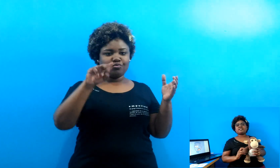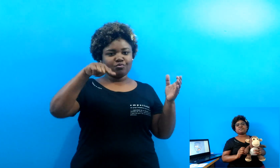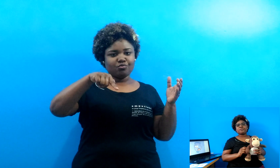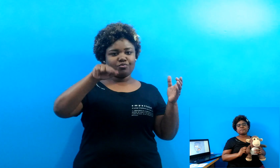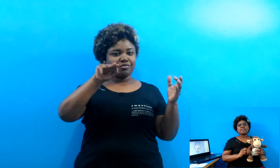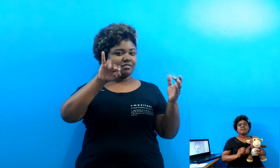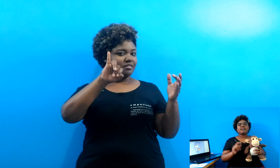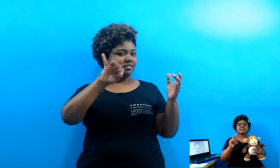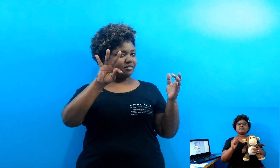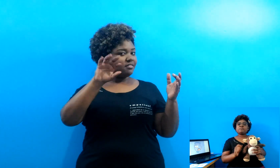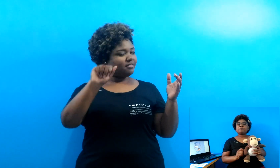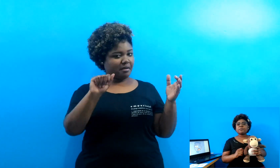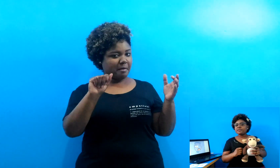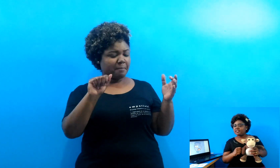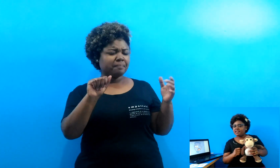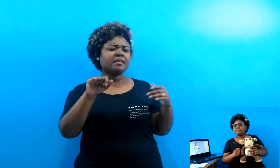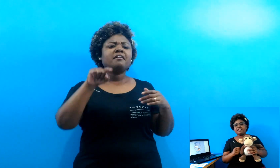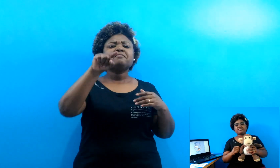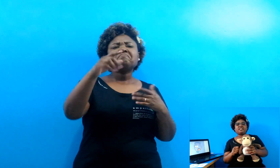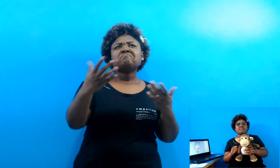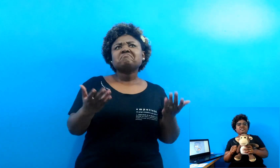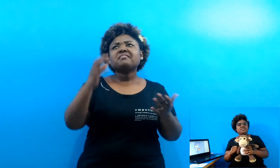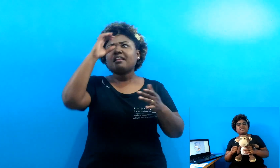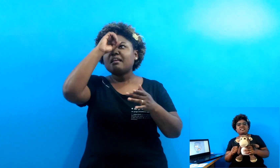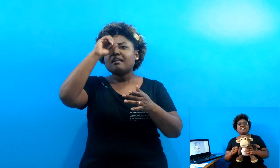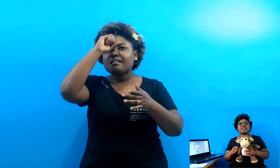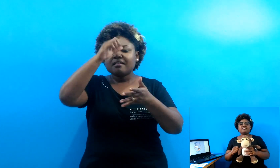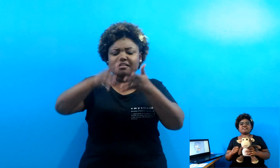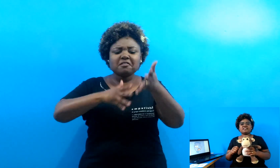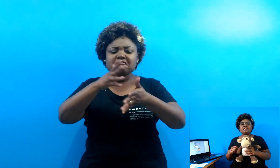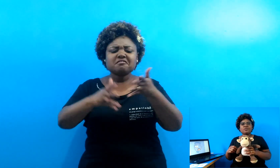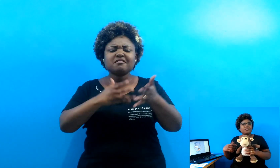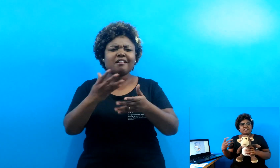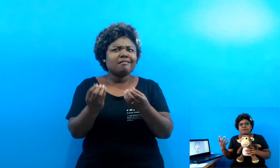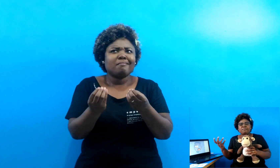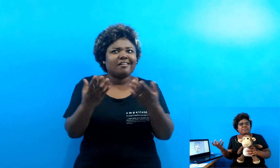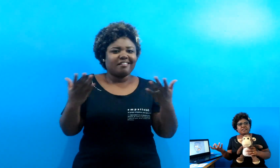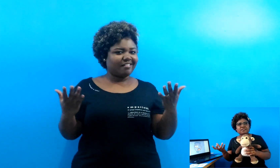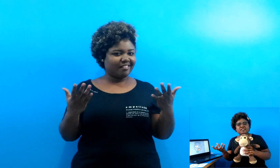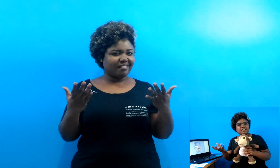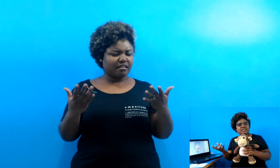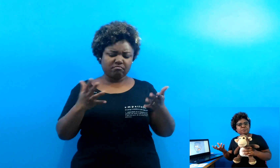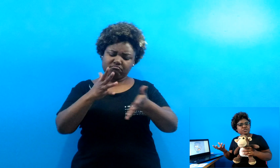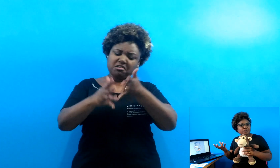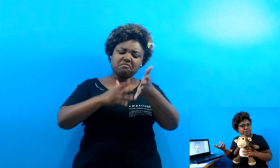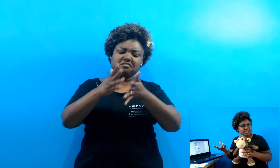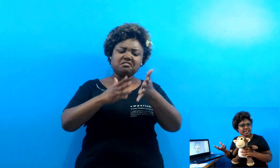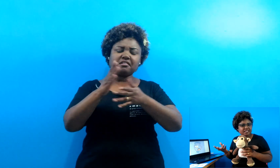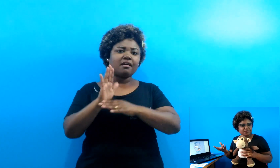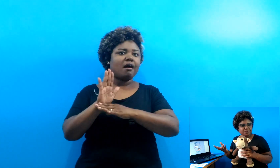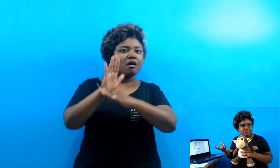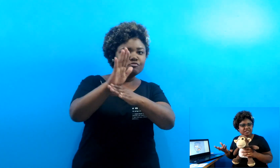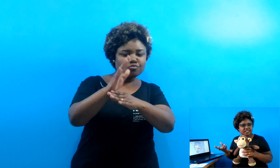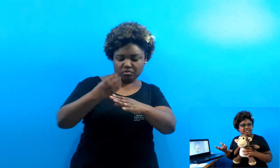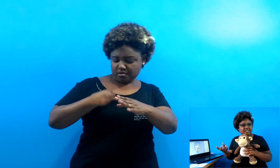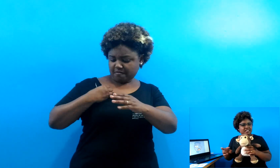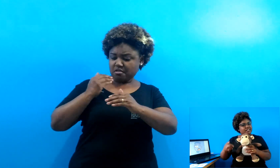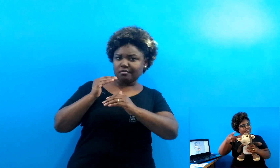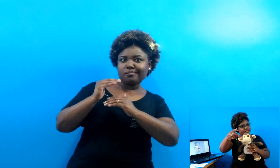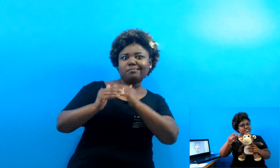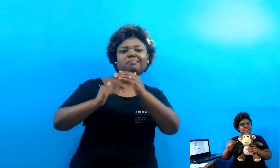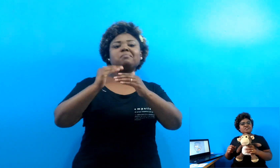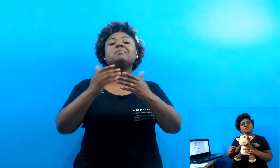Sinais Fácil. Quer saber por que aprender a língua de sinais? O que a língua de sinais pode mudar na sua